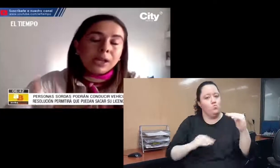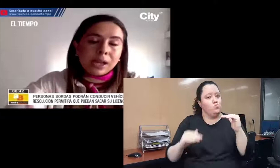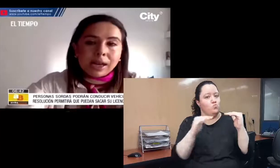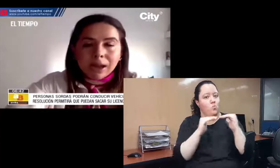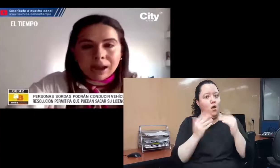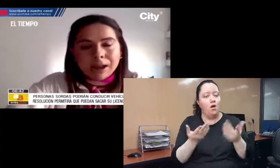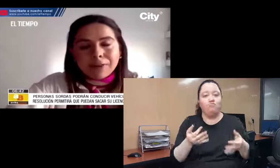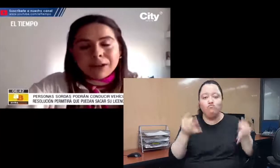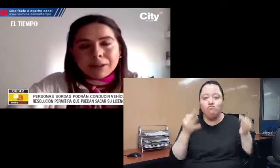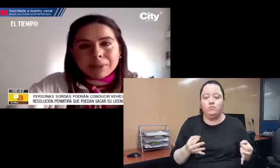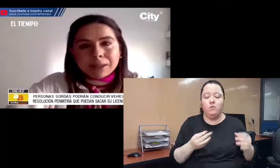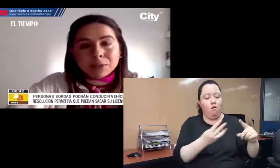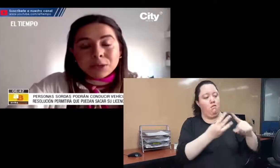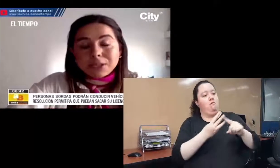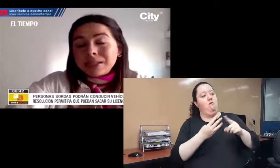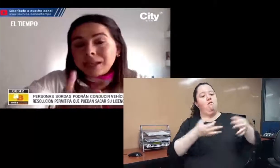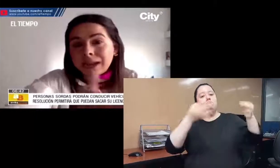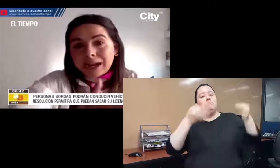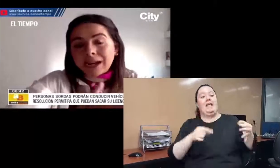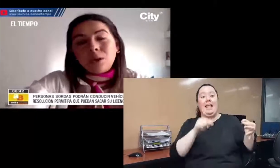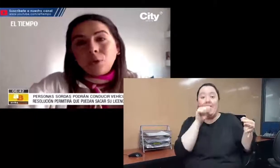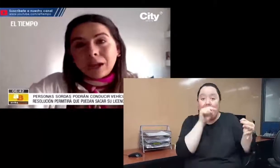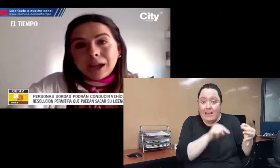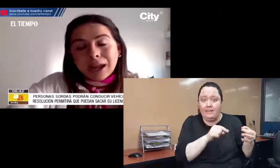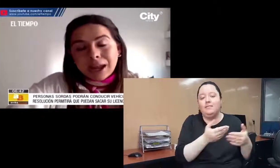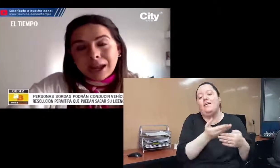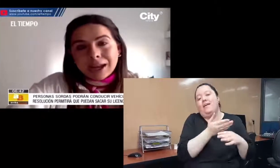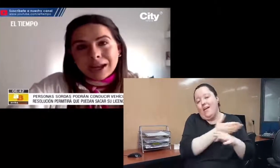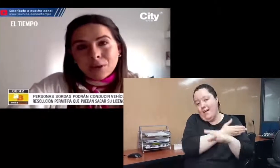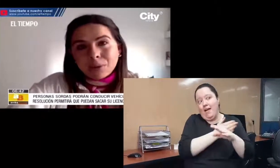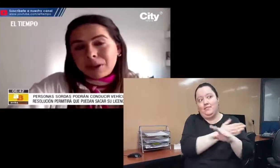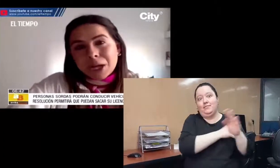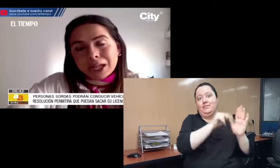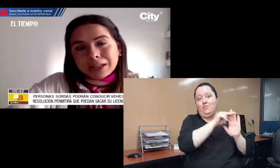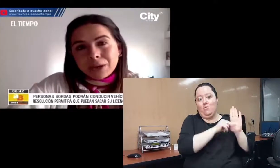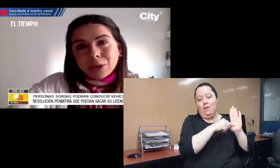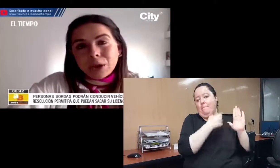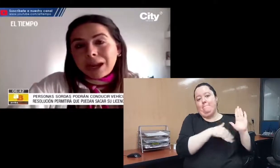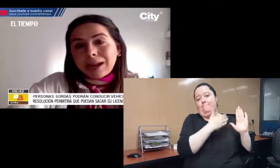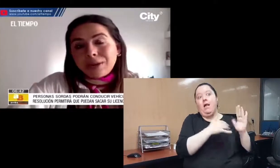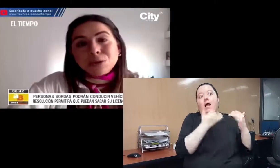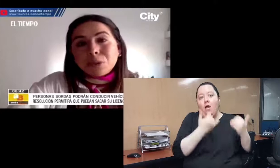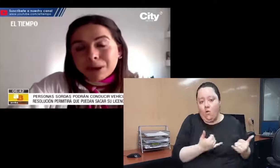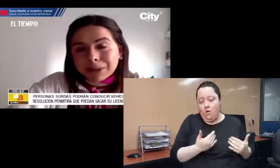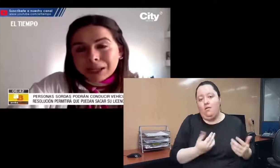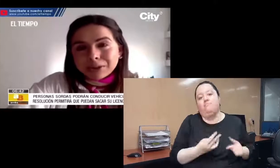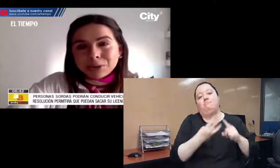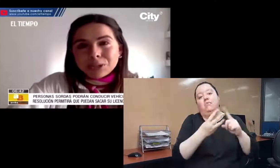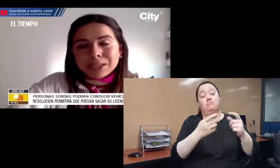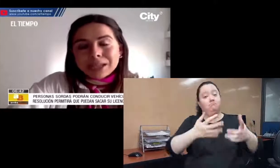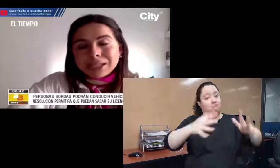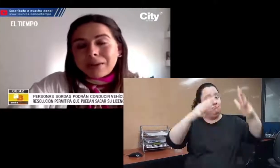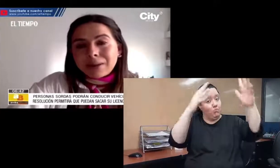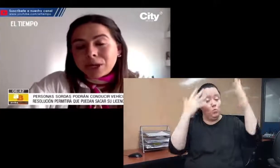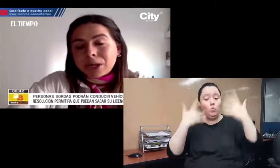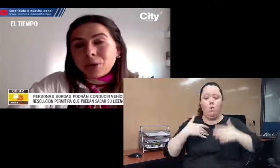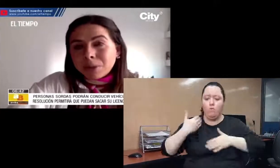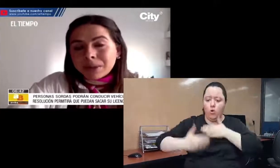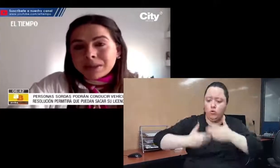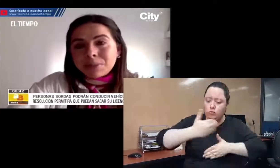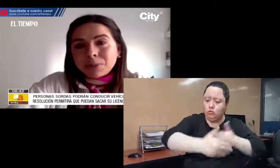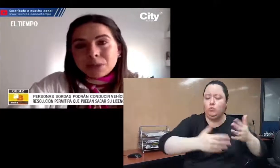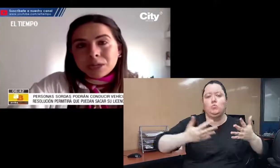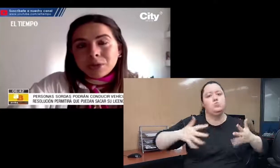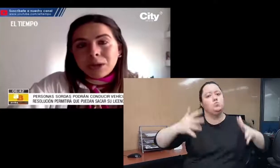y tener finalmente su licencia, que era lo que en la normatividad anterior no se permitía. Entonces, celebramos enormemente